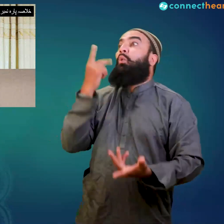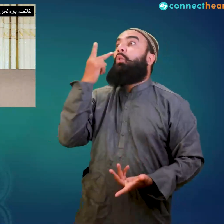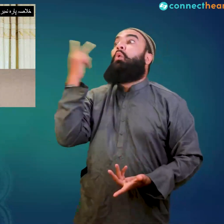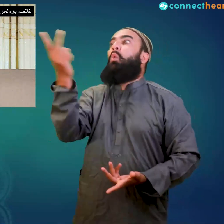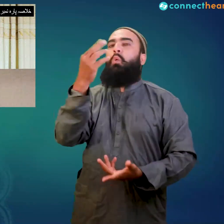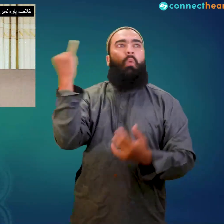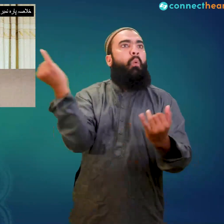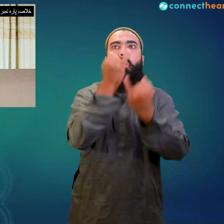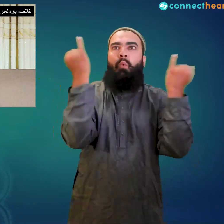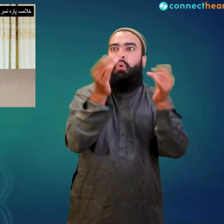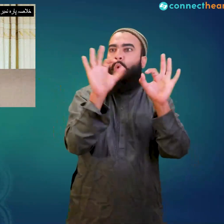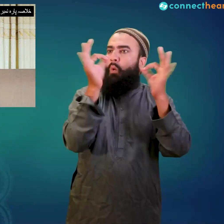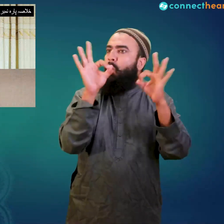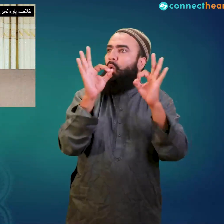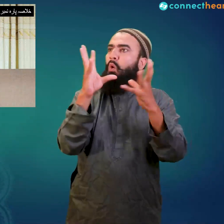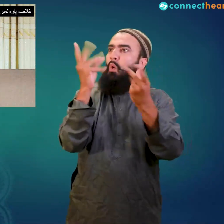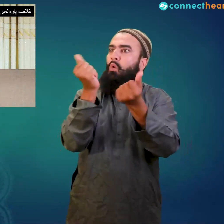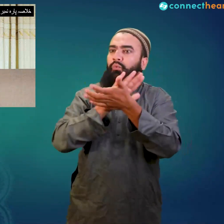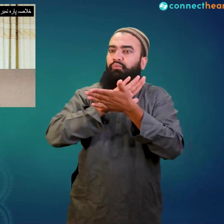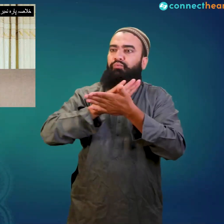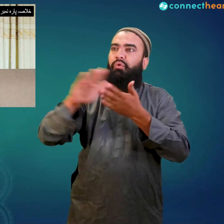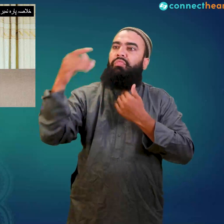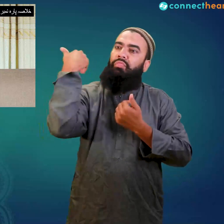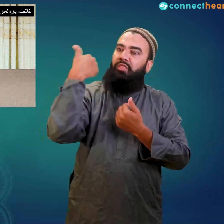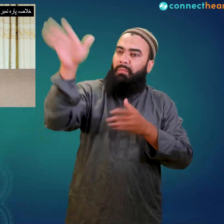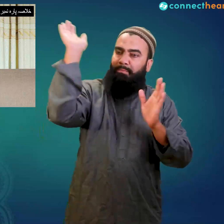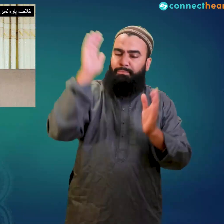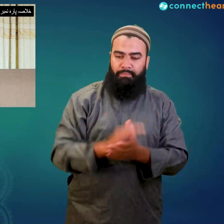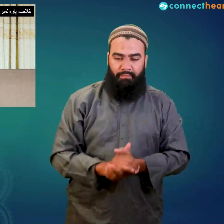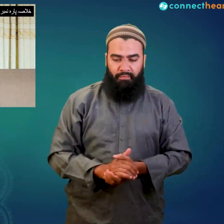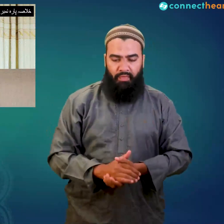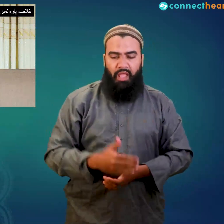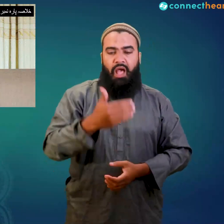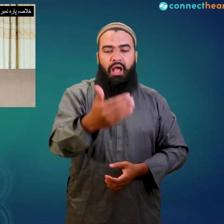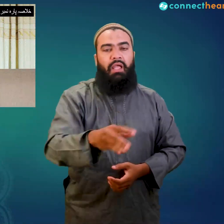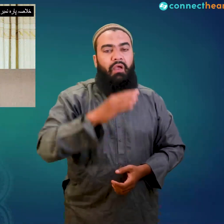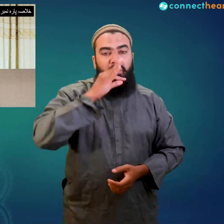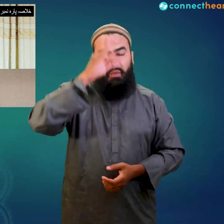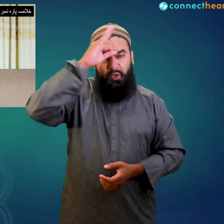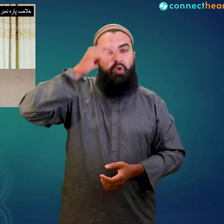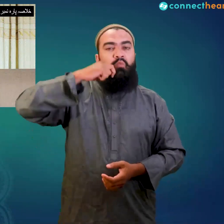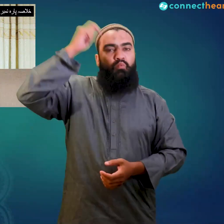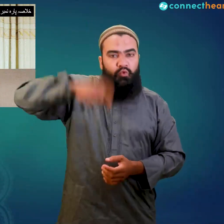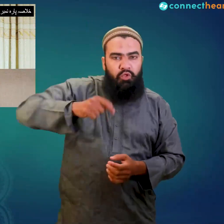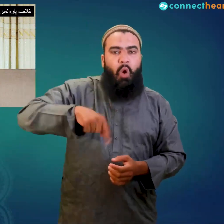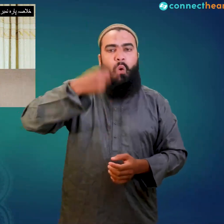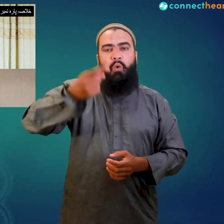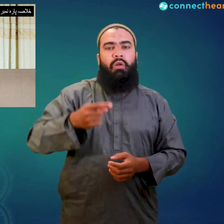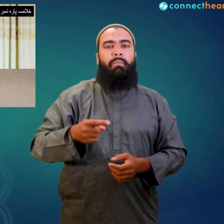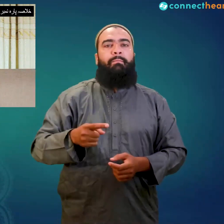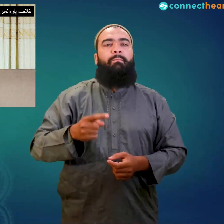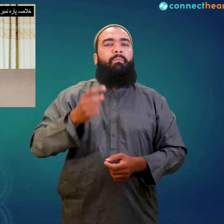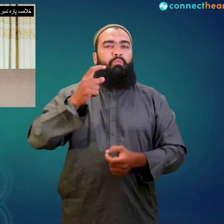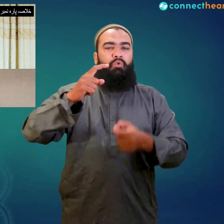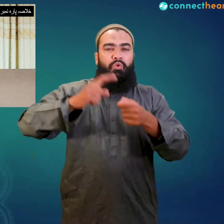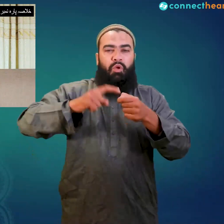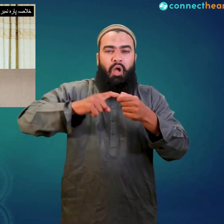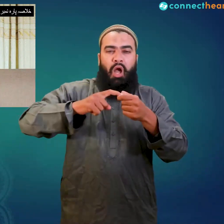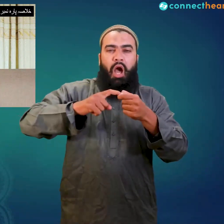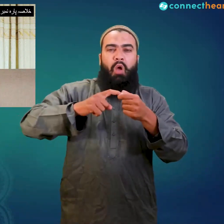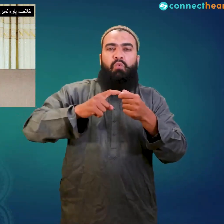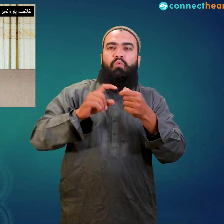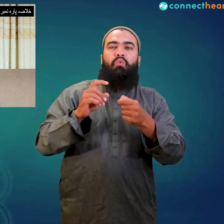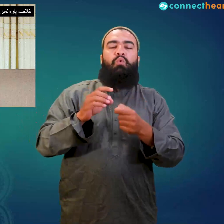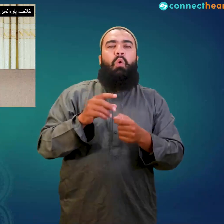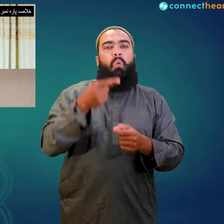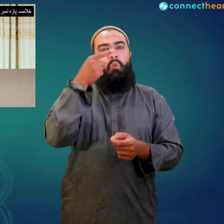رکوع 11 میں موسیٰ علیہ السلام اور قارون کا واقعہ مذکور ہے۔ اس میں فرمایا گیا ہے کہ قارون